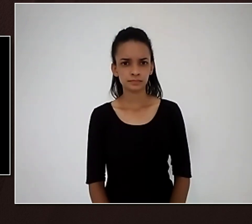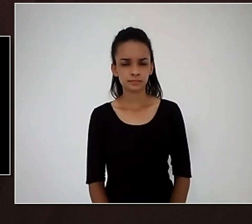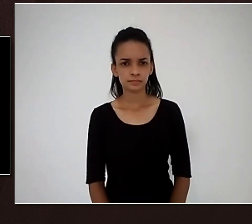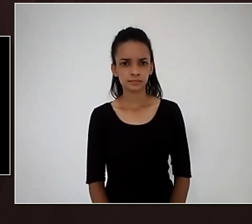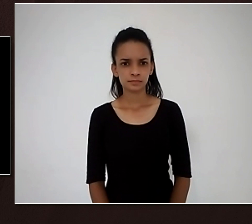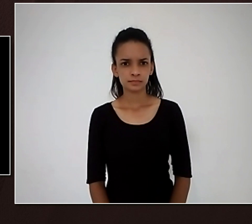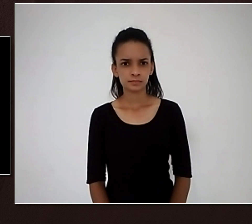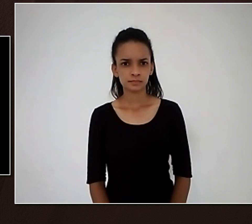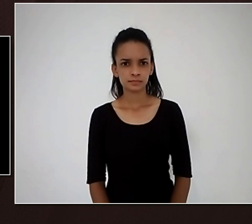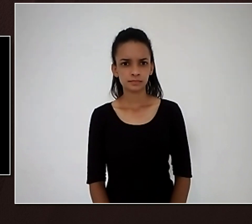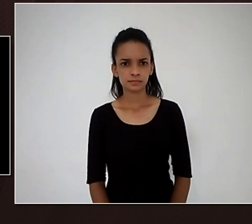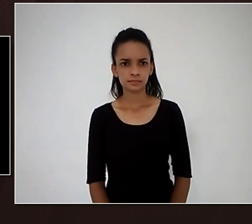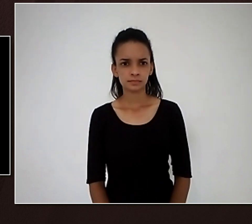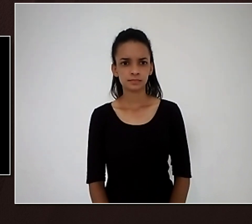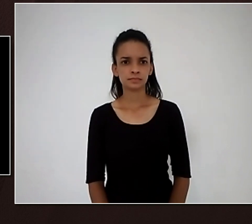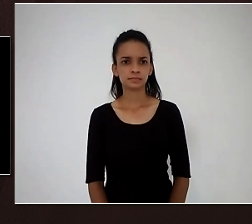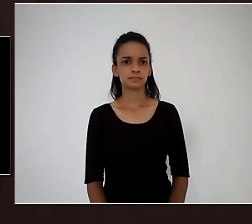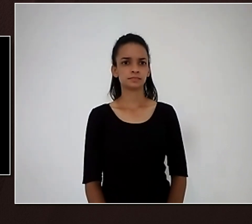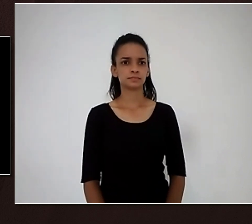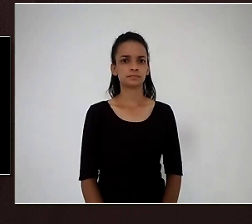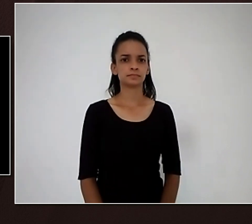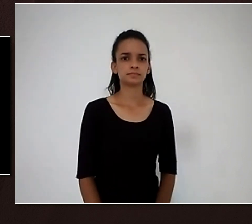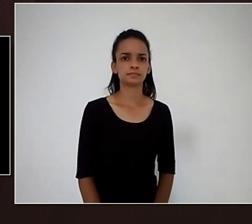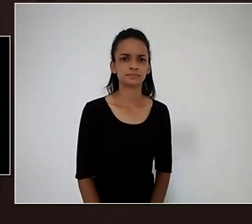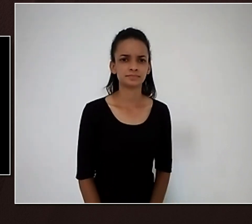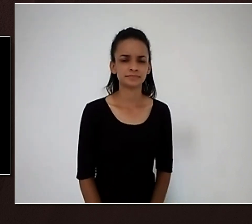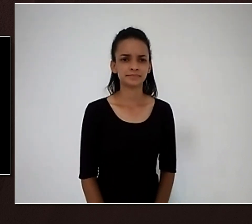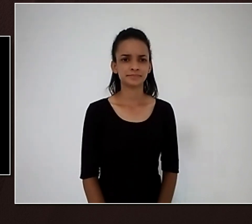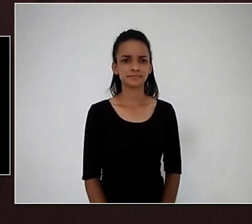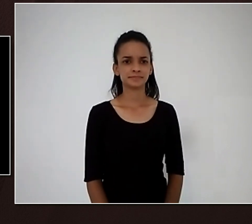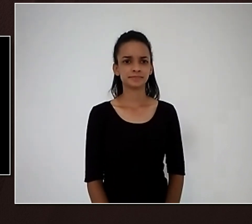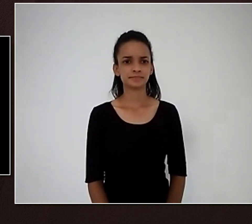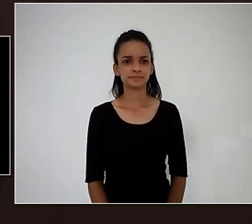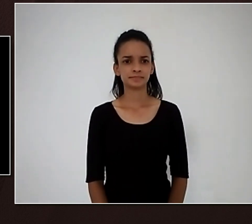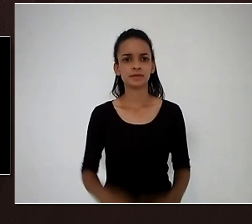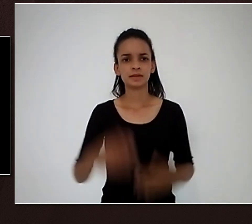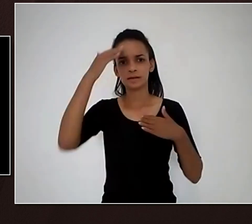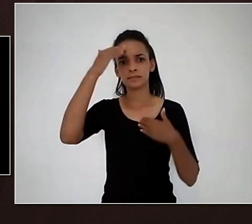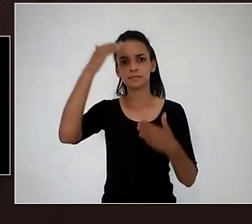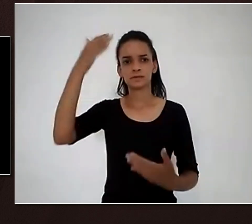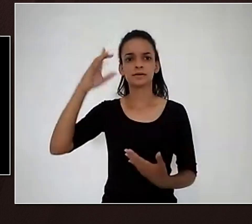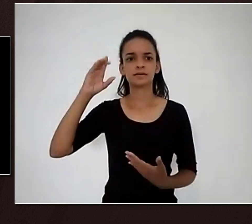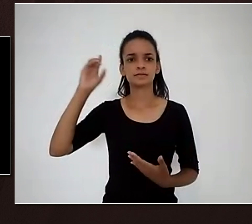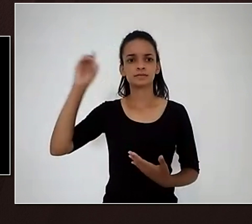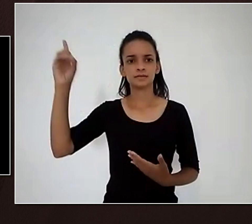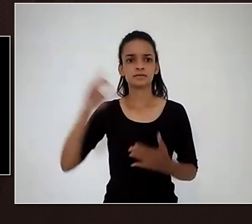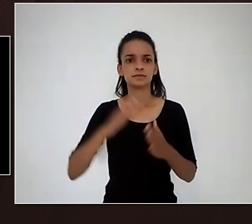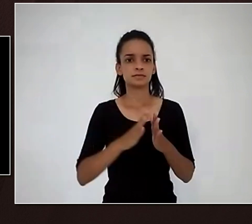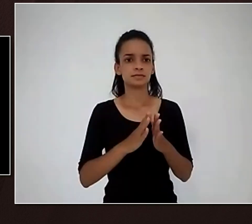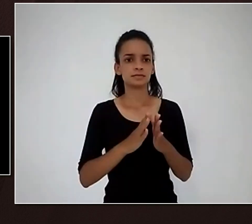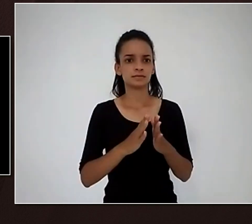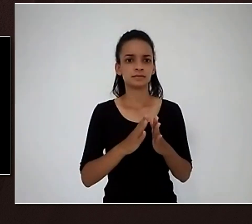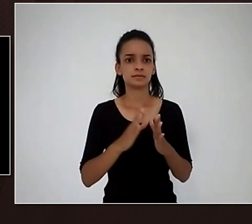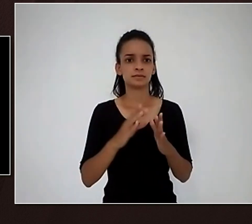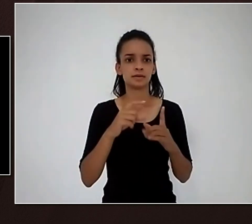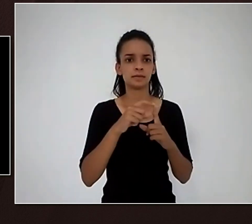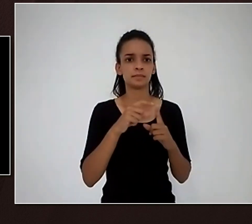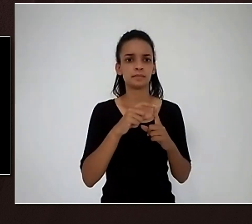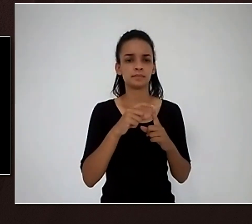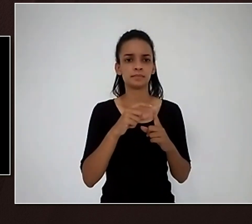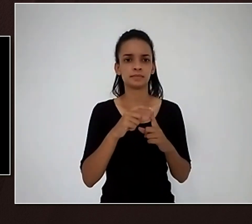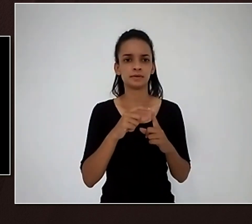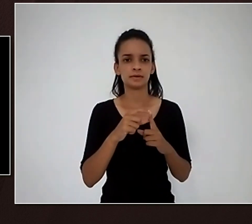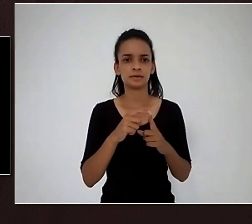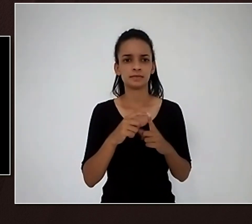profética que nos viene a renovar, que nos viene a mostrar cómo está nuestro servicio dentro de la iglesia, si lo estamos haciendo de forma